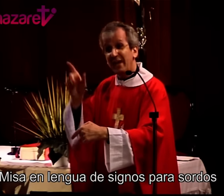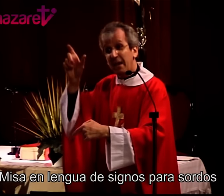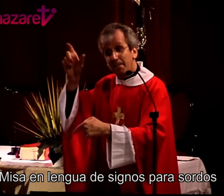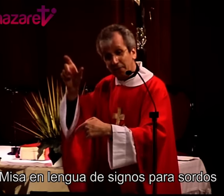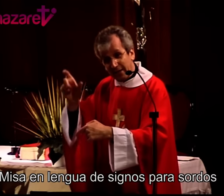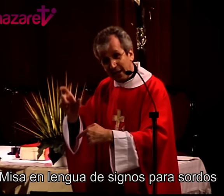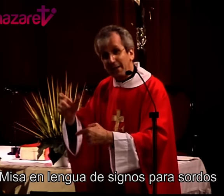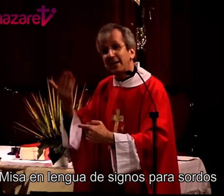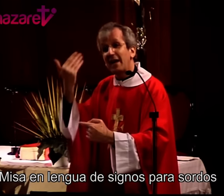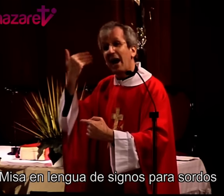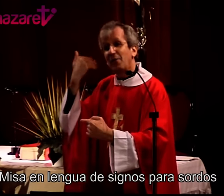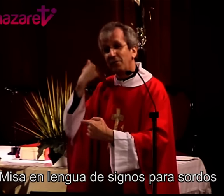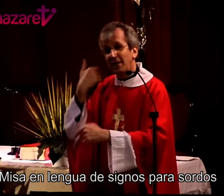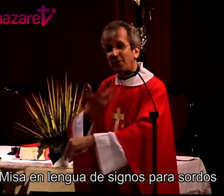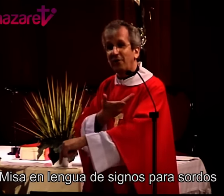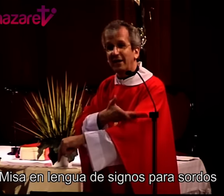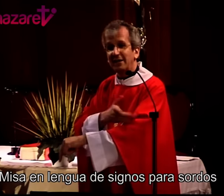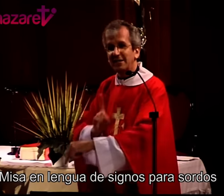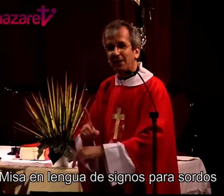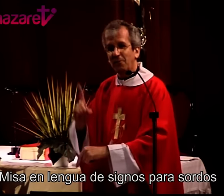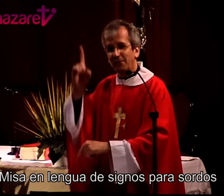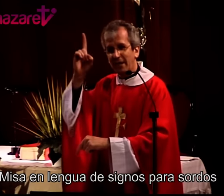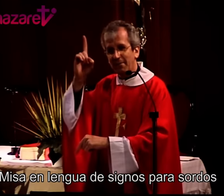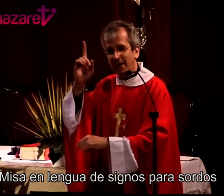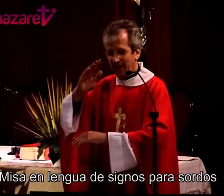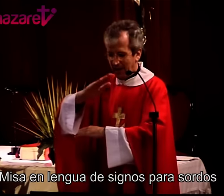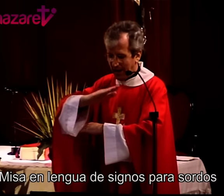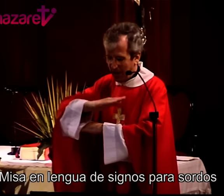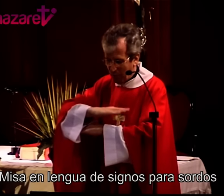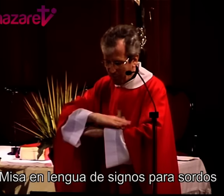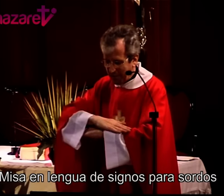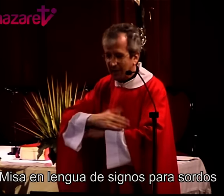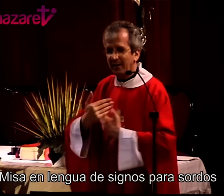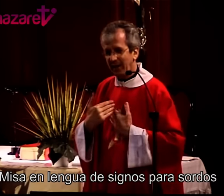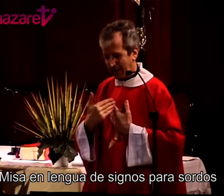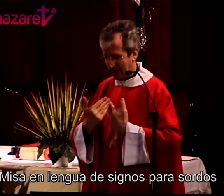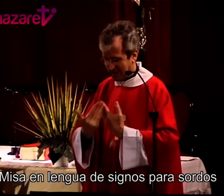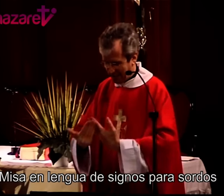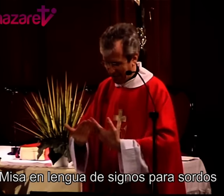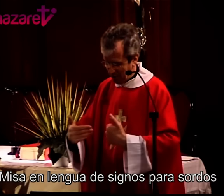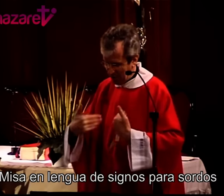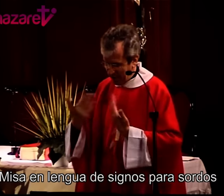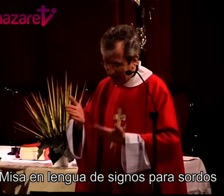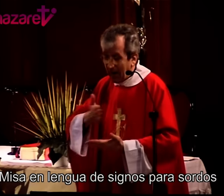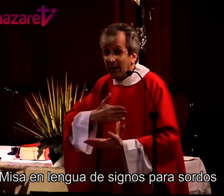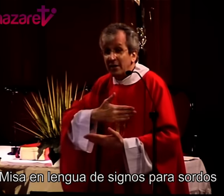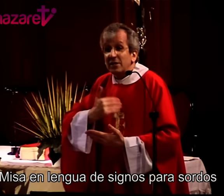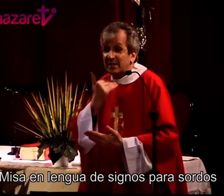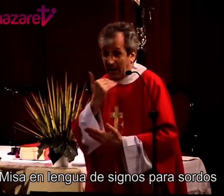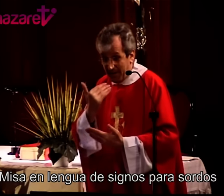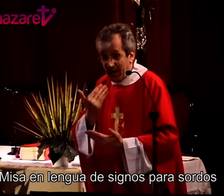contemplaremos proféticamente ya anunciado en el siervo de Yahvé. Él fue obediente, él se entregó,